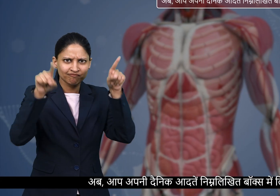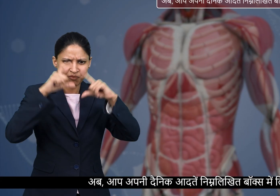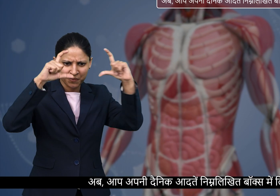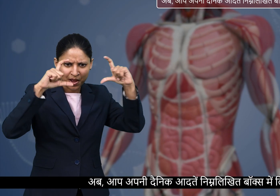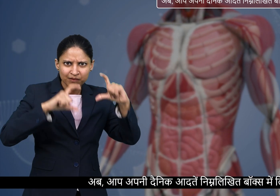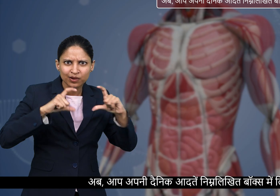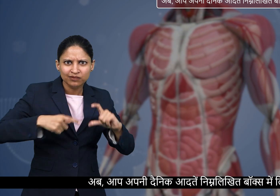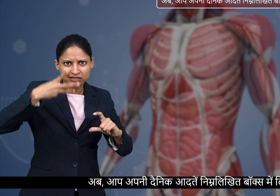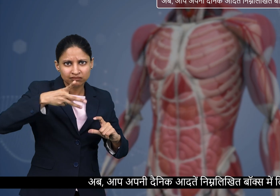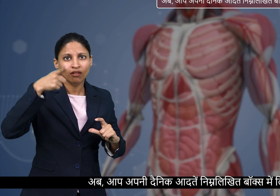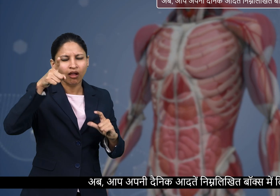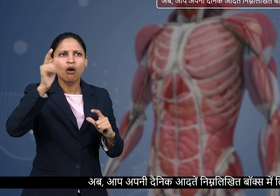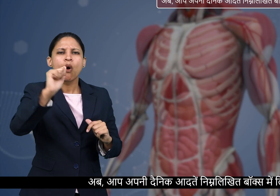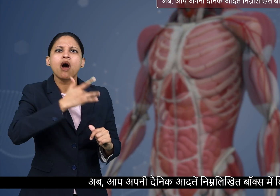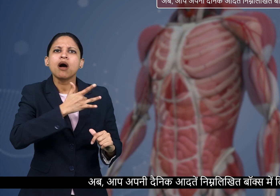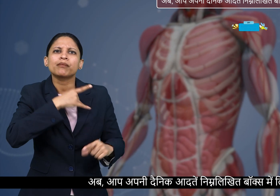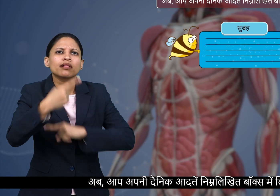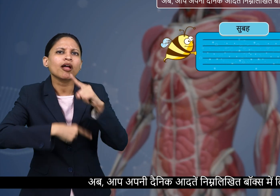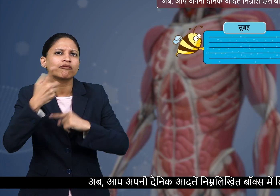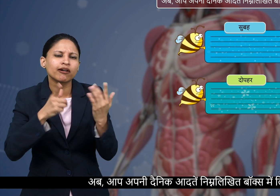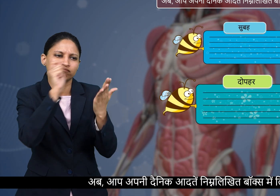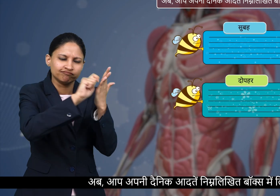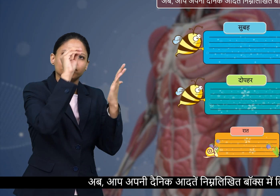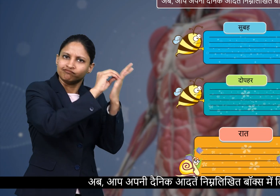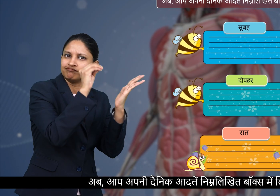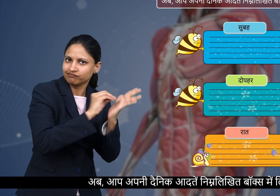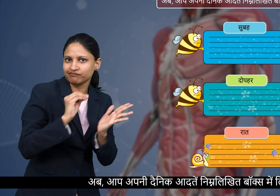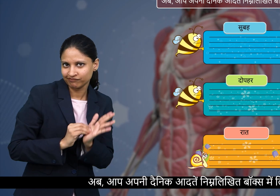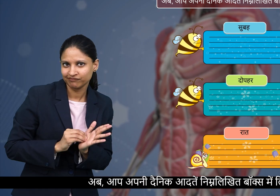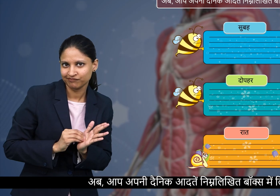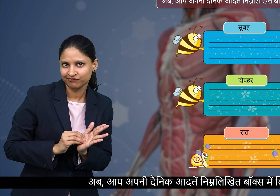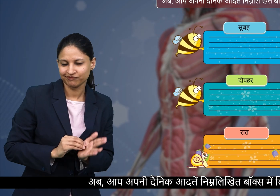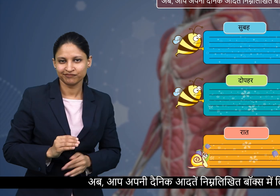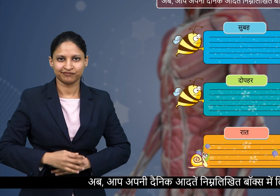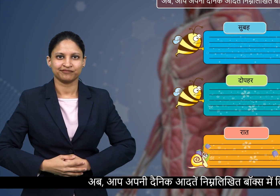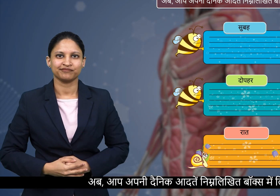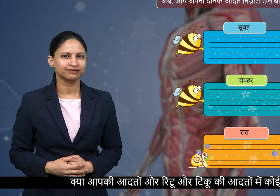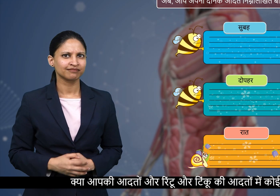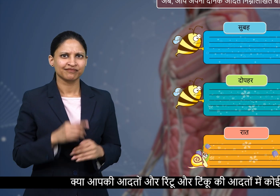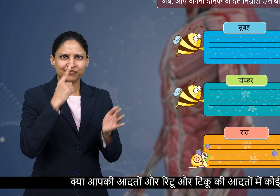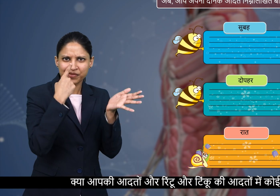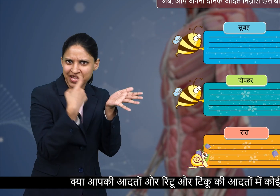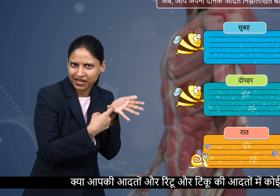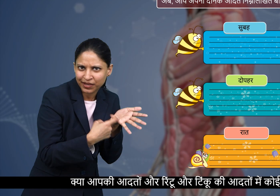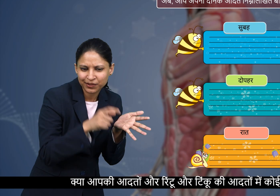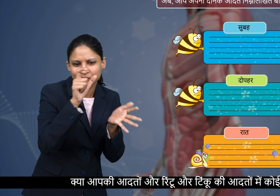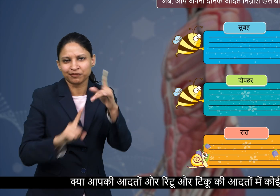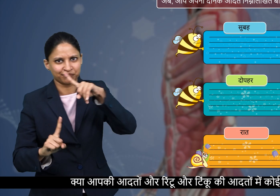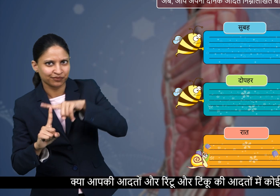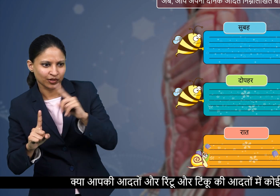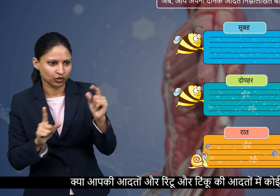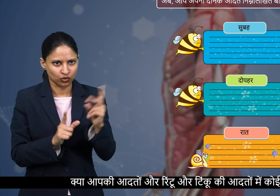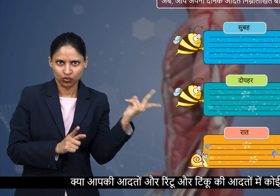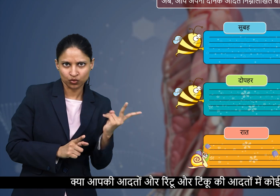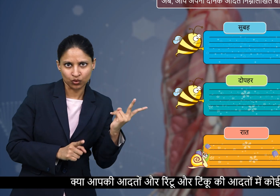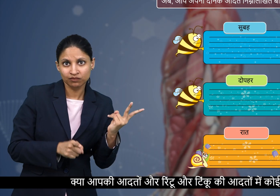है। सुबह, दोपहर आप अपनी दैनिक आदतें निम्नलिखित बॉक्स में लिखें। क्या आपकी आदतों और रिंकू